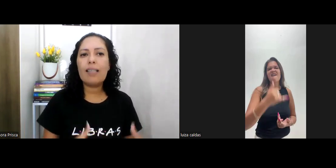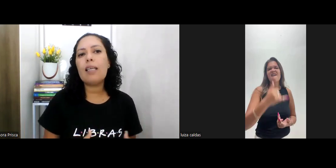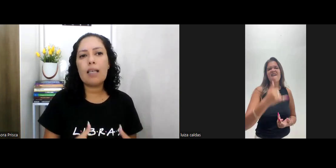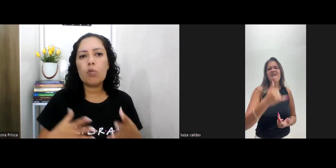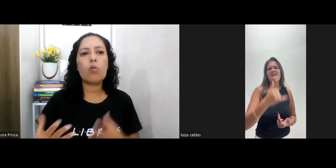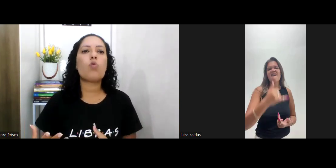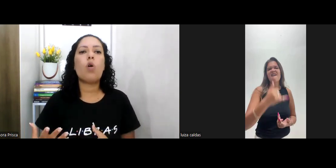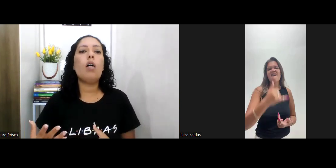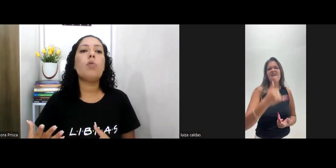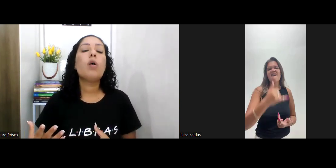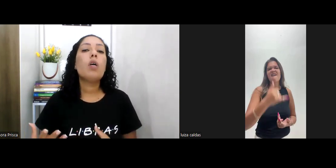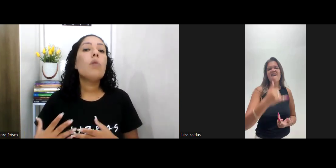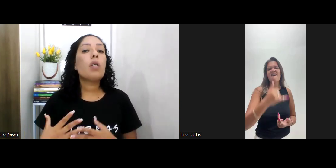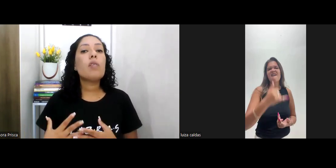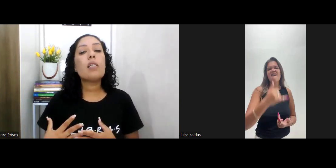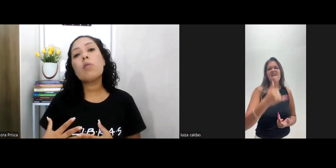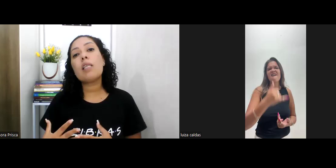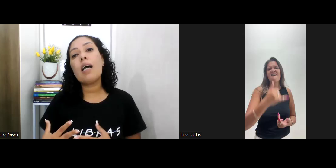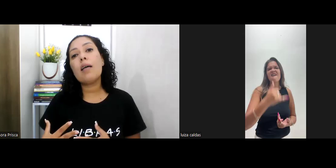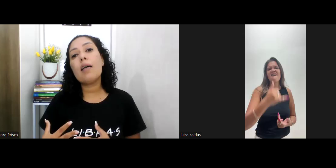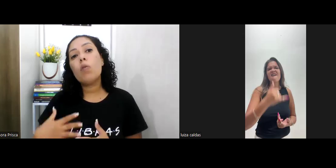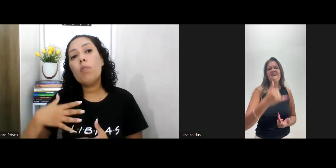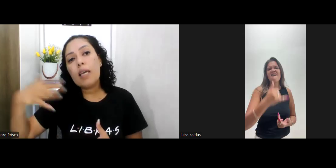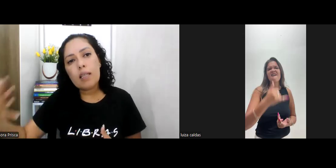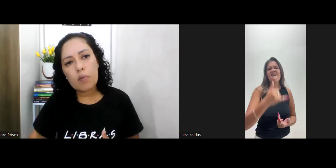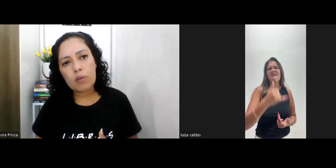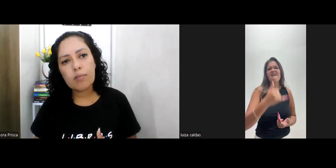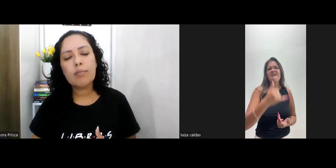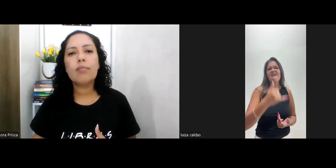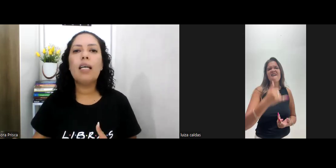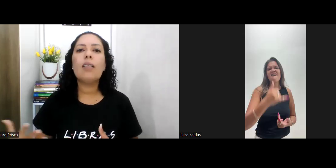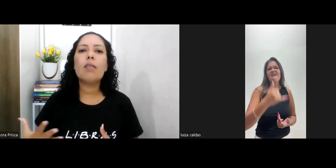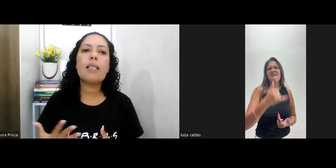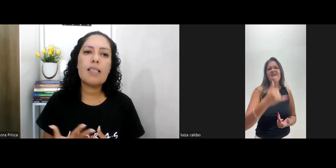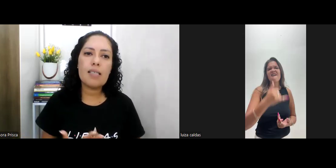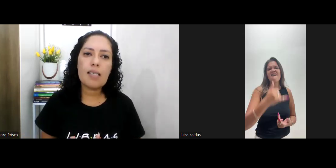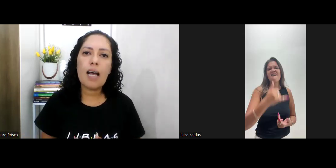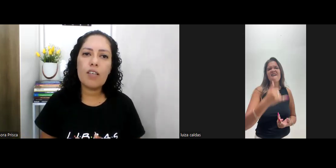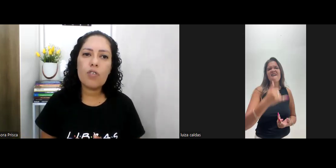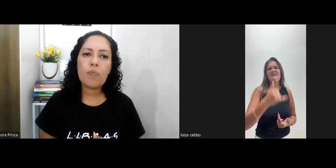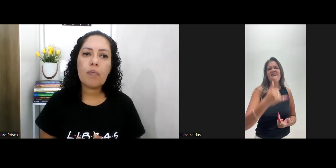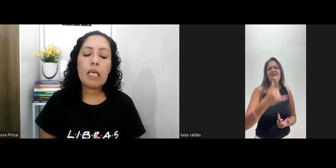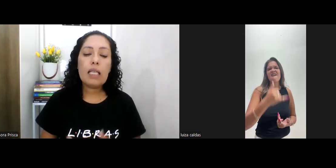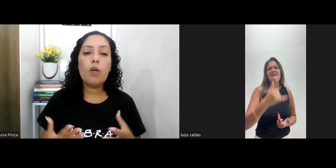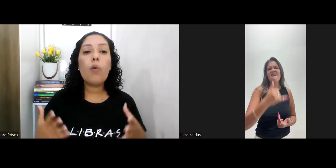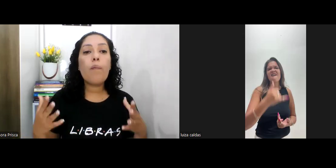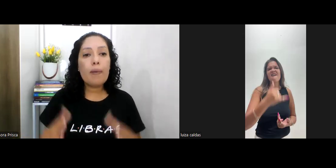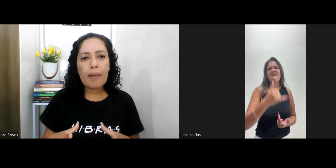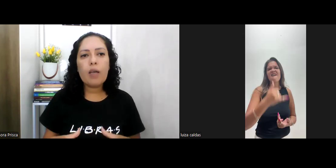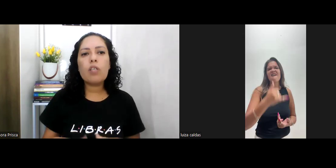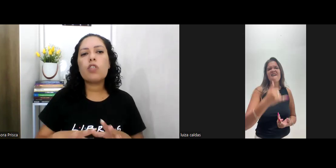hospital, da clínica, do consultório, porque você não sabe o mínimo da língua brasileira de sinais.